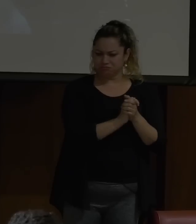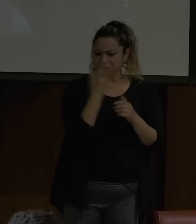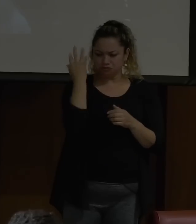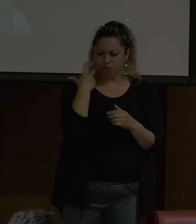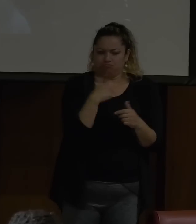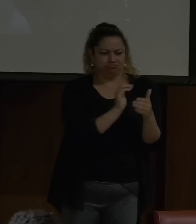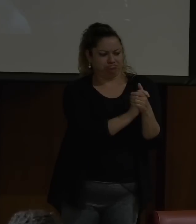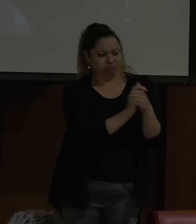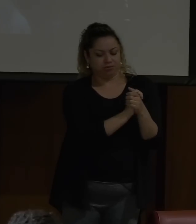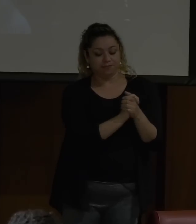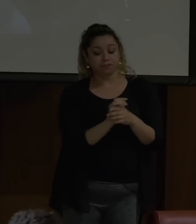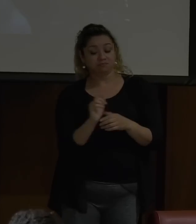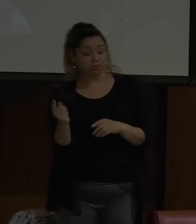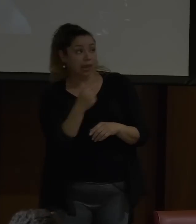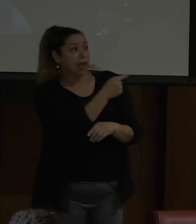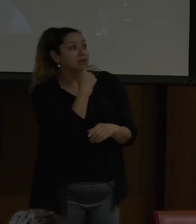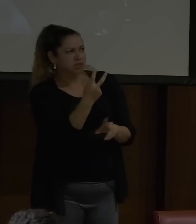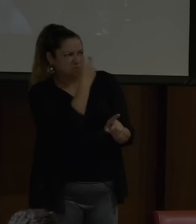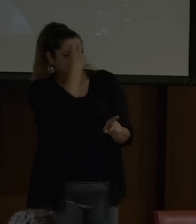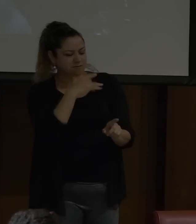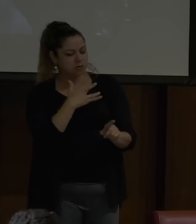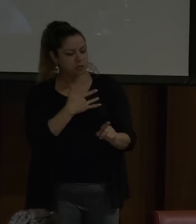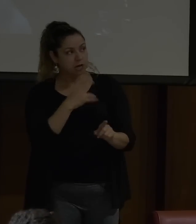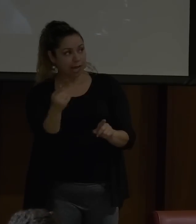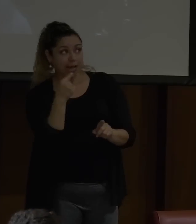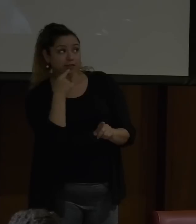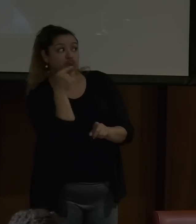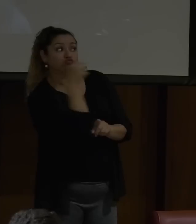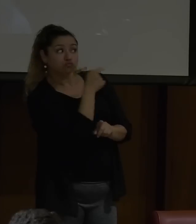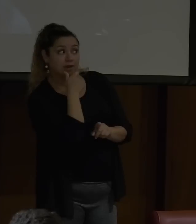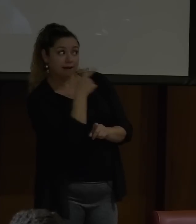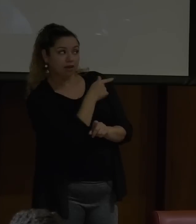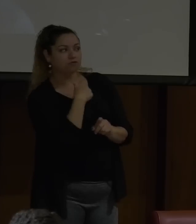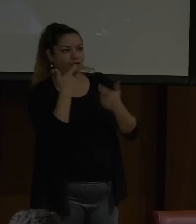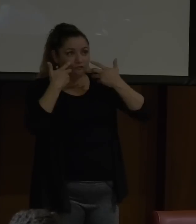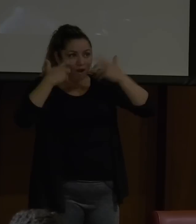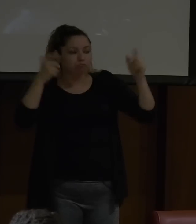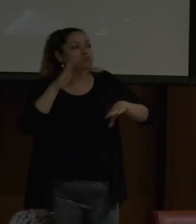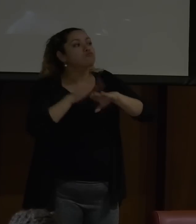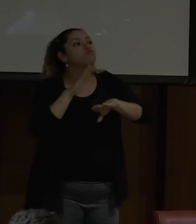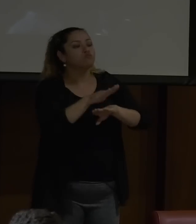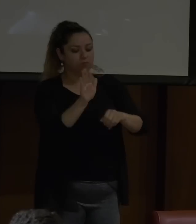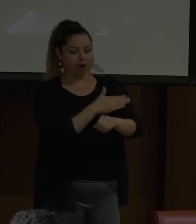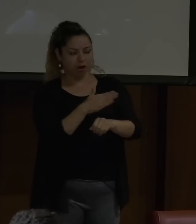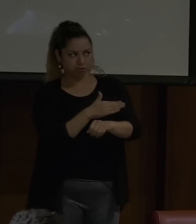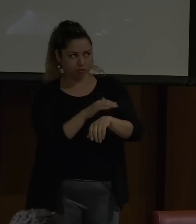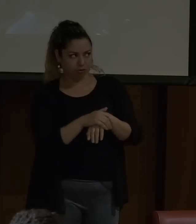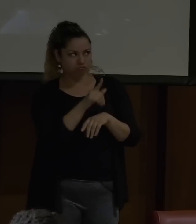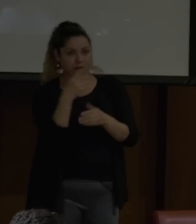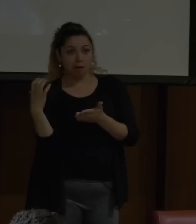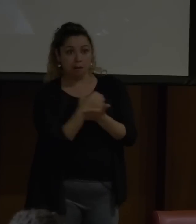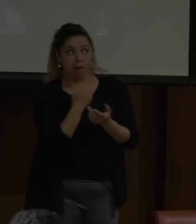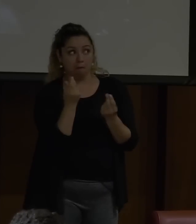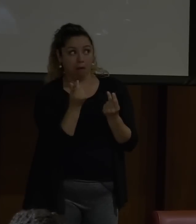saludamos. No, pero ella vive resentida porque ella dice que usted se hizo famoso, se ha hecho rico